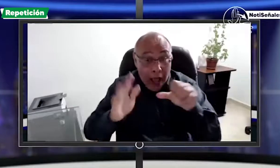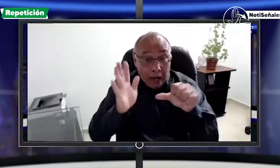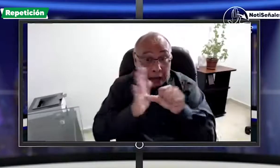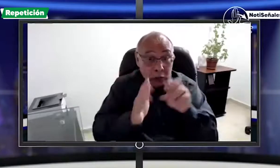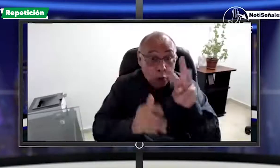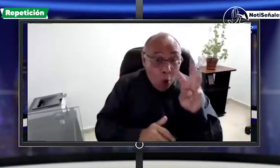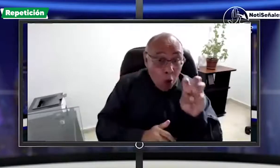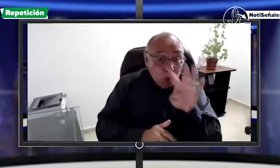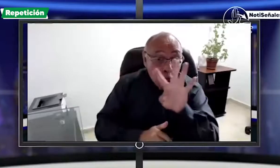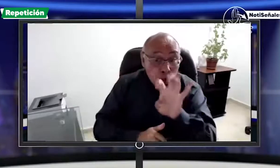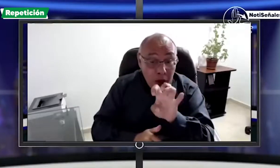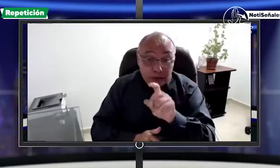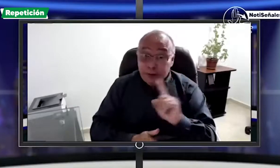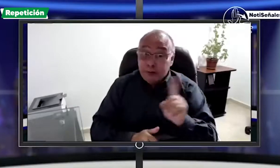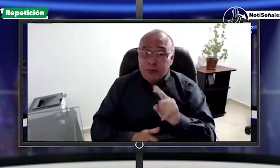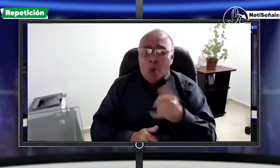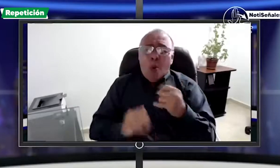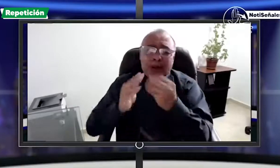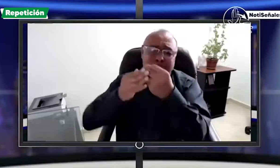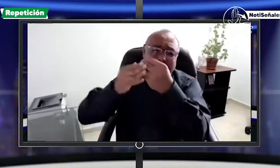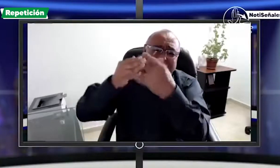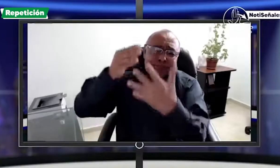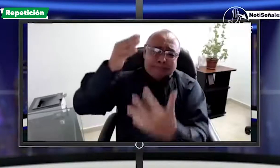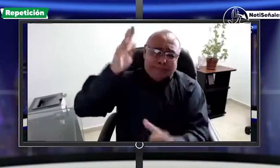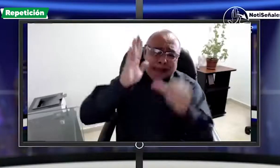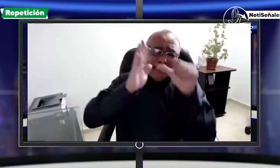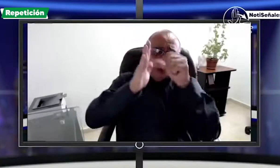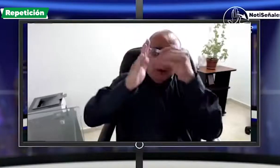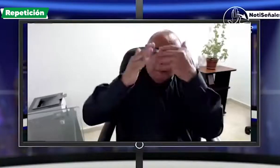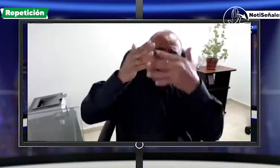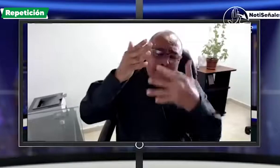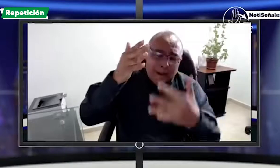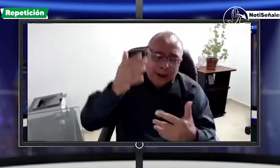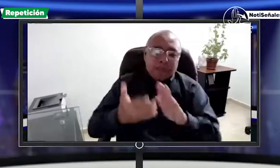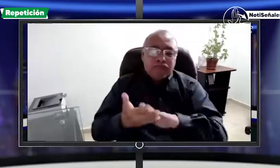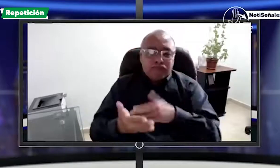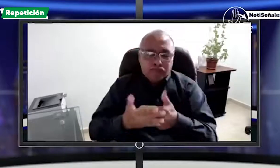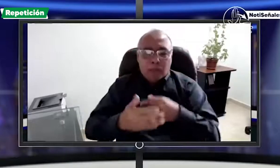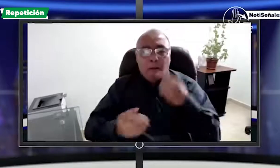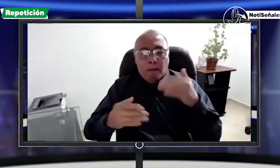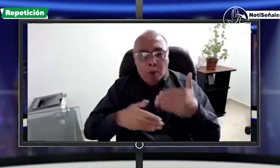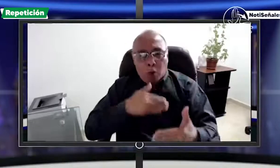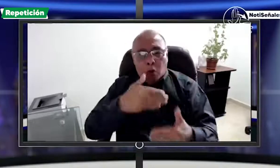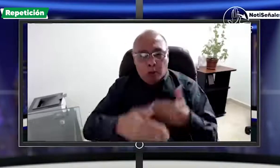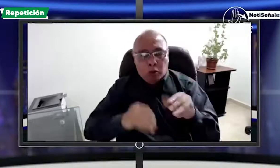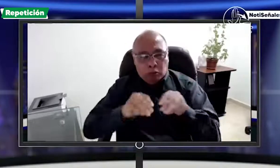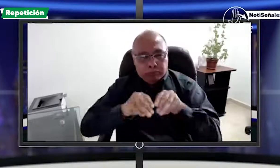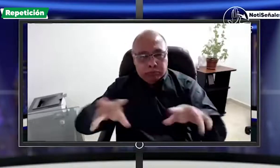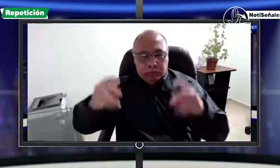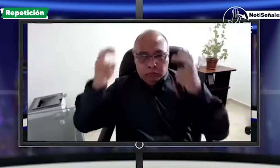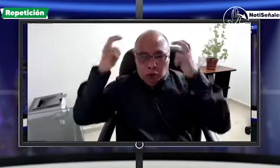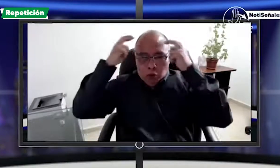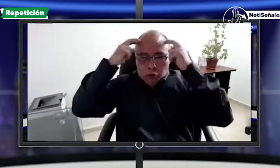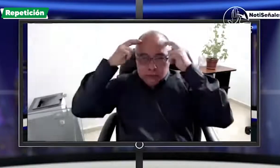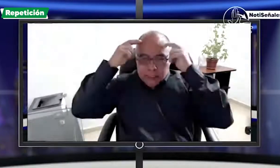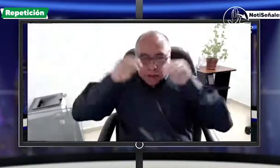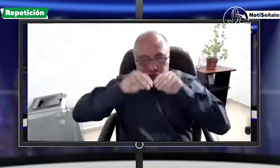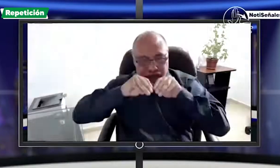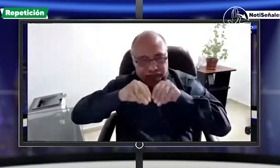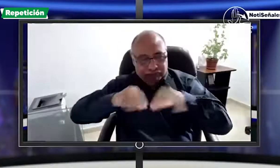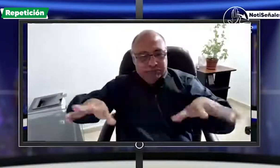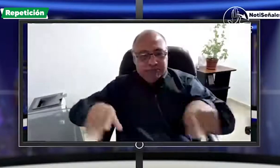Que Nosotros Estamos Trabajando En Esa Traducción No Solamente De Los Artículos 8 Y 9 Sino De Muchos Más Artículos Que Van A Ir